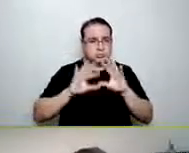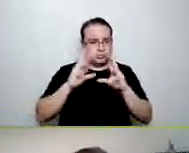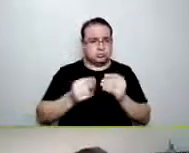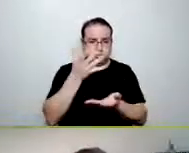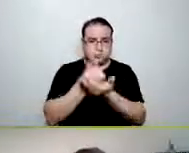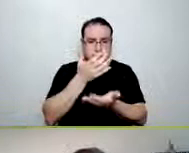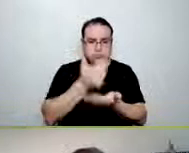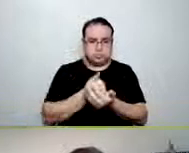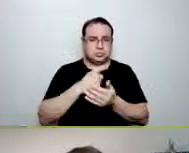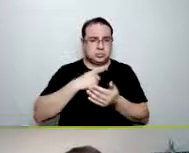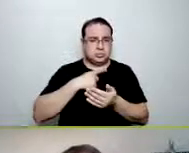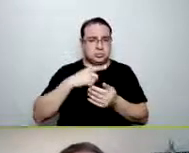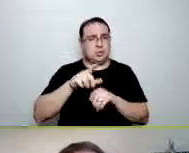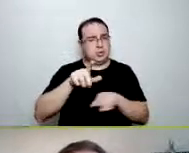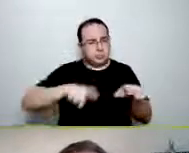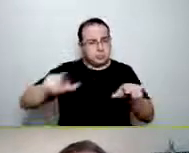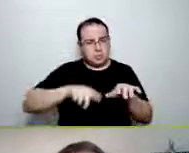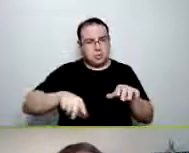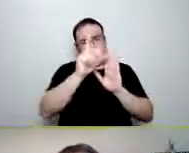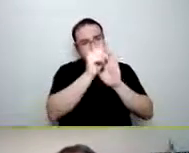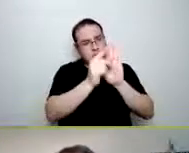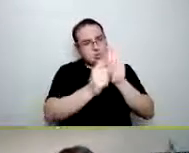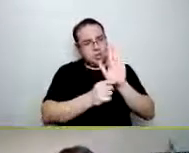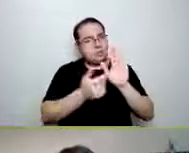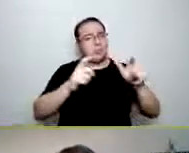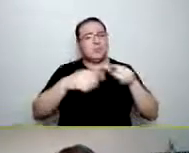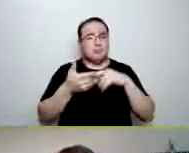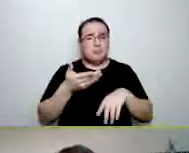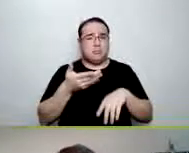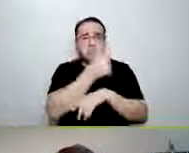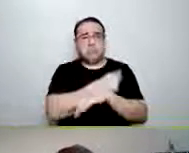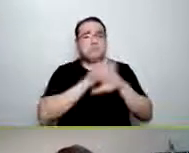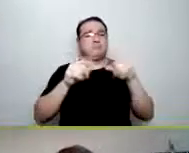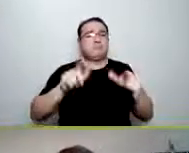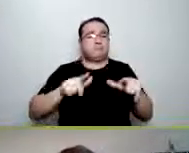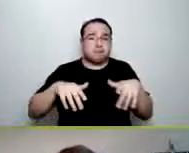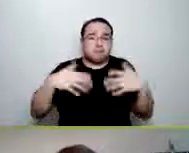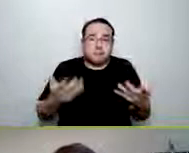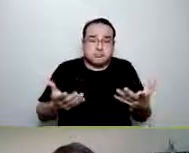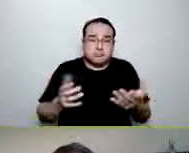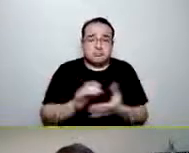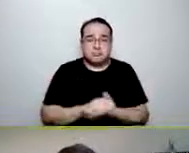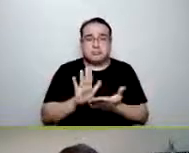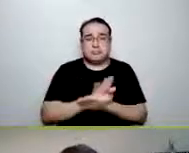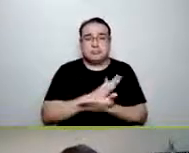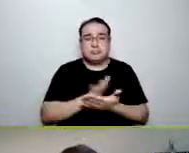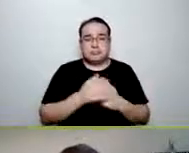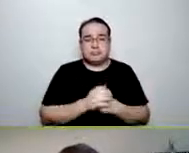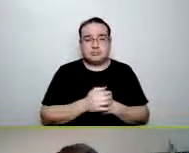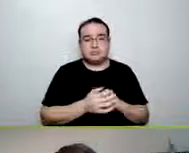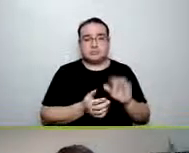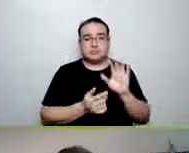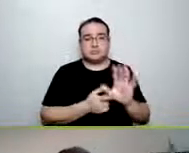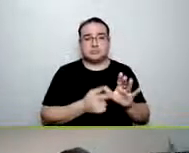tecnologia digital, mas onde a gente vai salvar tudo isso, né? Eu não sei, alguns de vocês talvez ainda se lembram